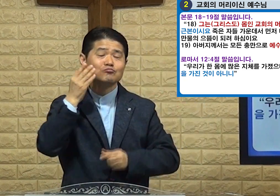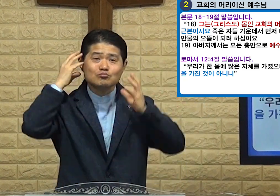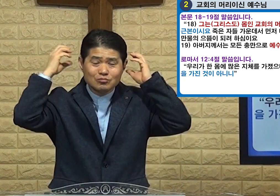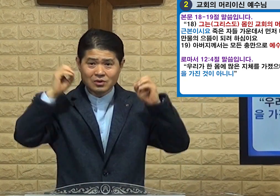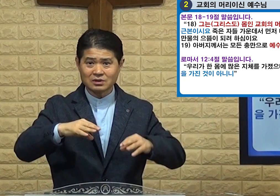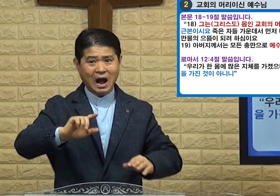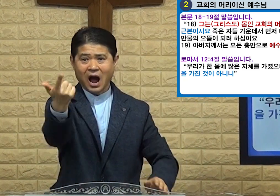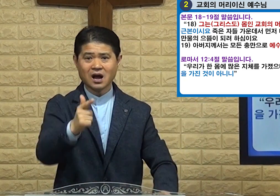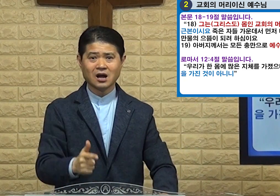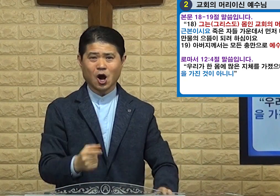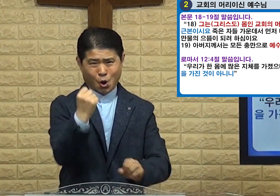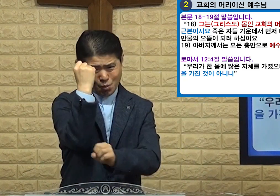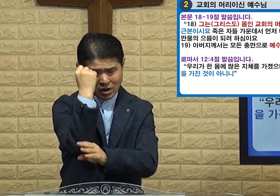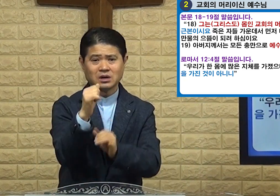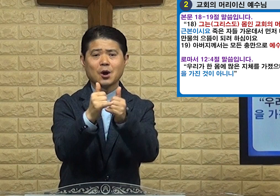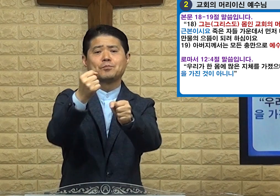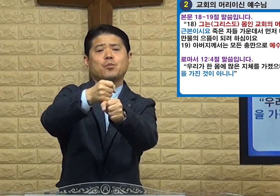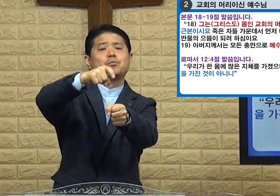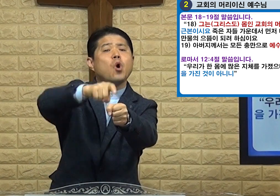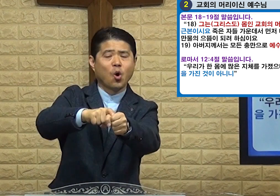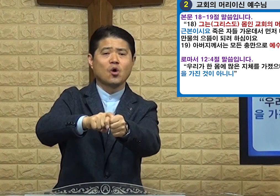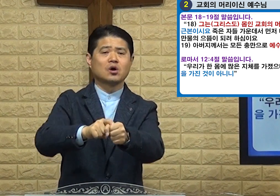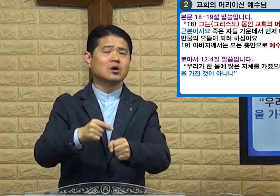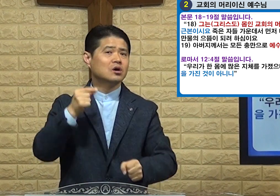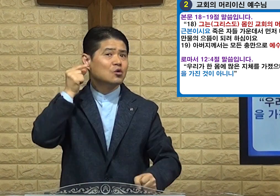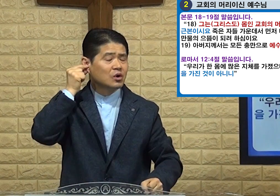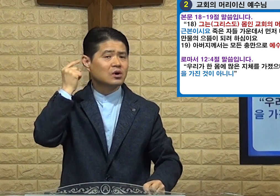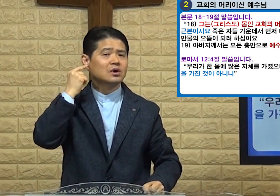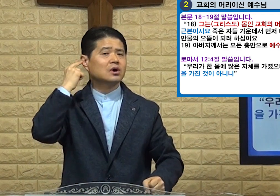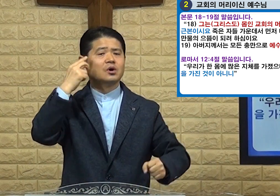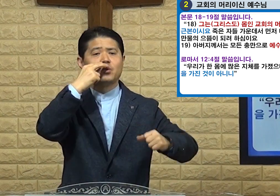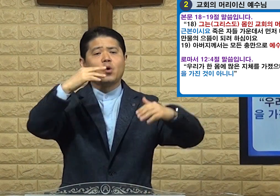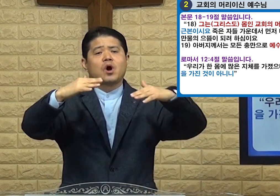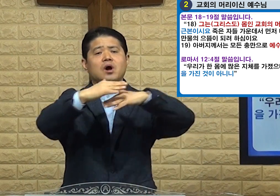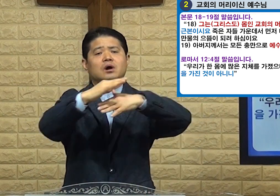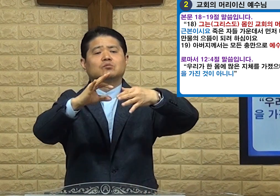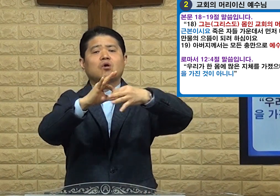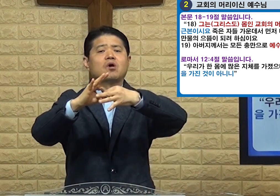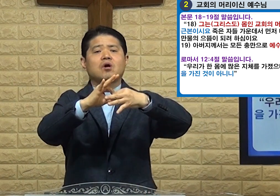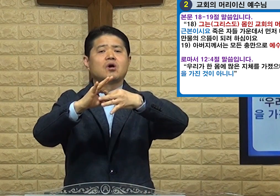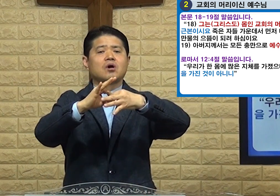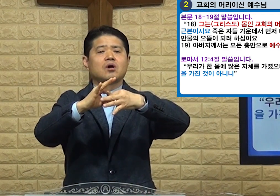쓸모없다고 여겨지지만 그것이 아닙니다. 원래 근본적인 목적은 이 귀가 서로